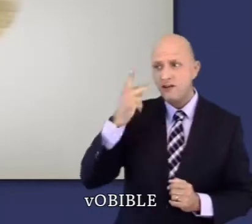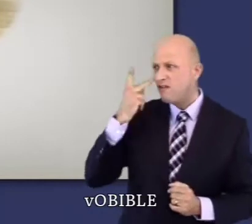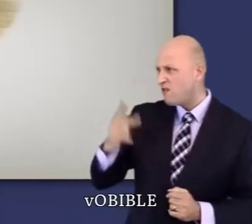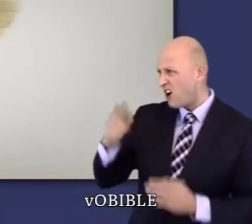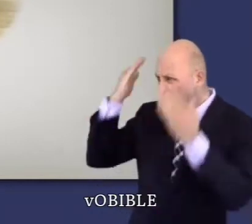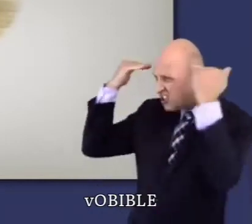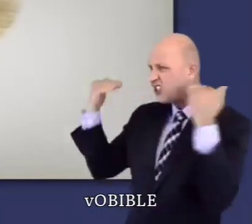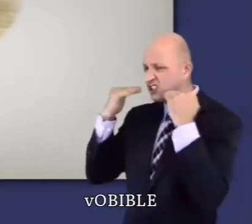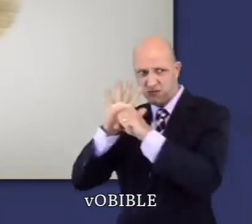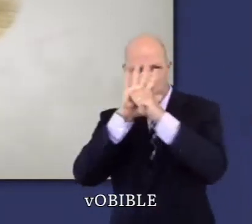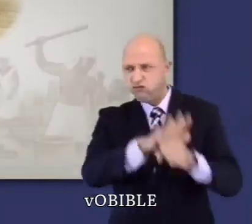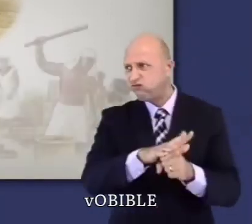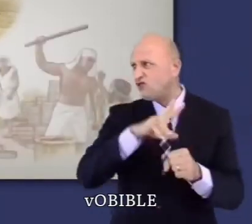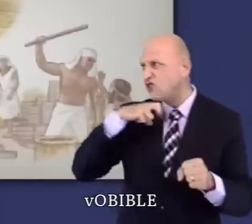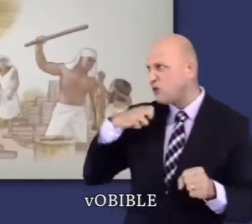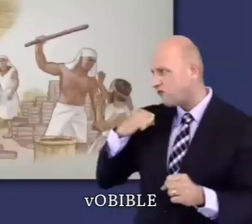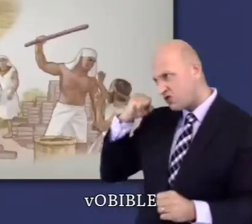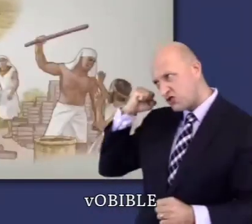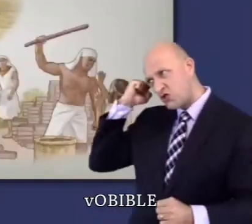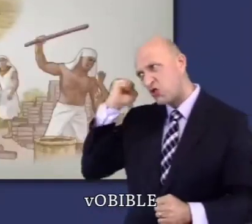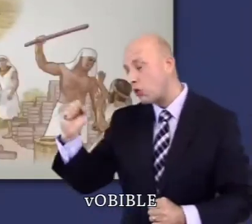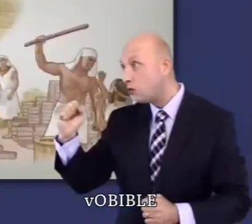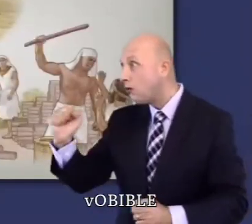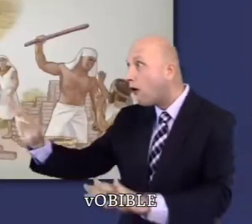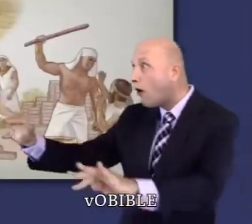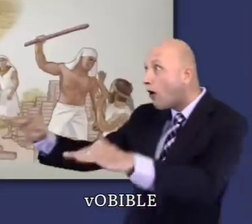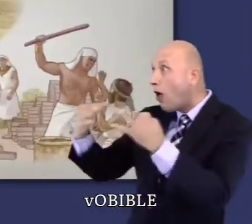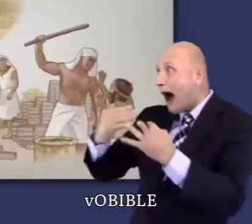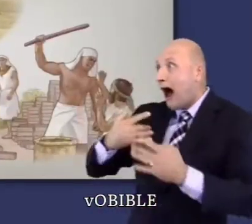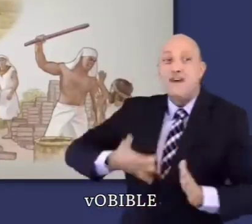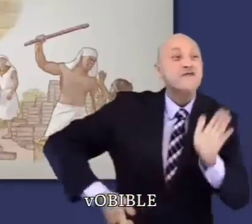Madian après qu'il a tué un Égyptien qui maltraitait un Hébreu.